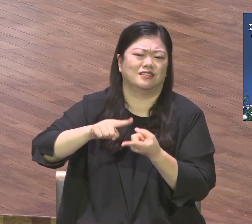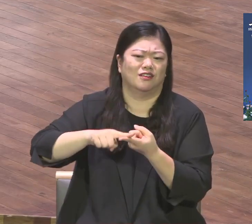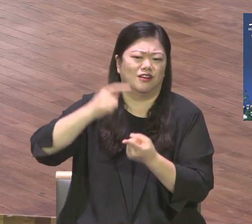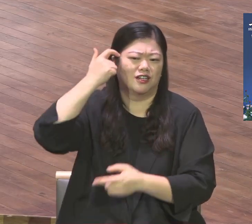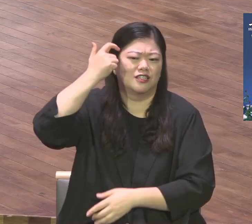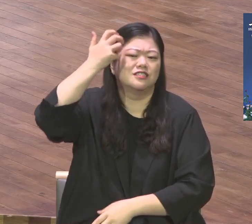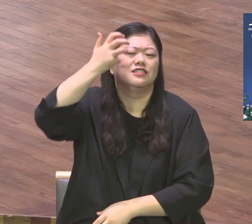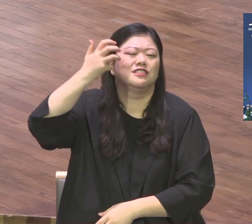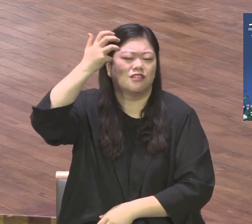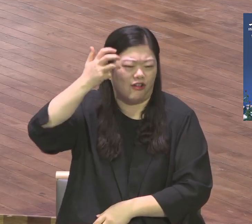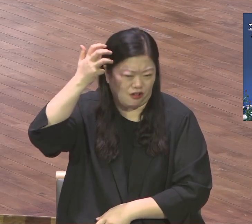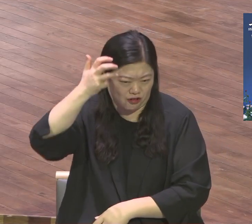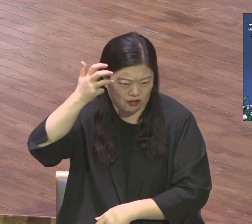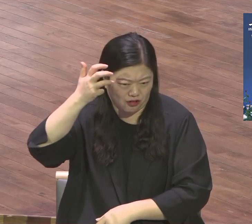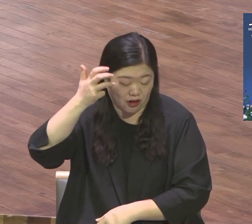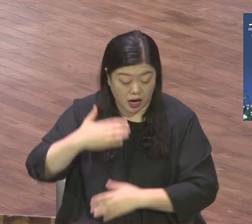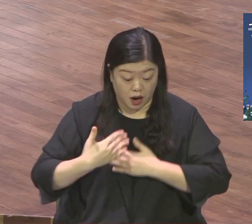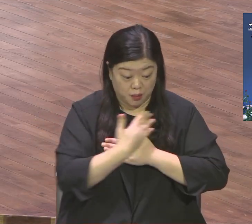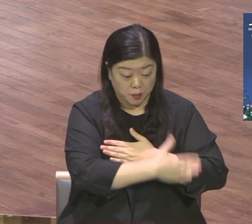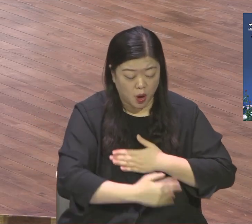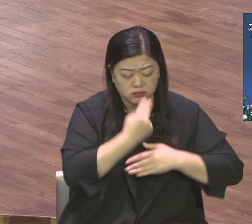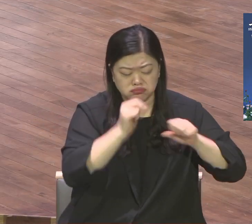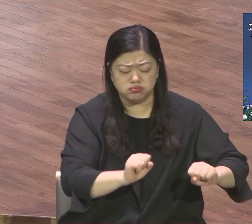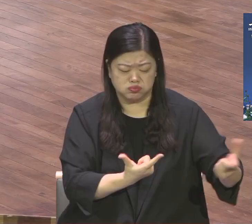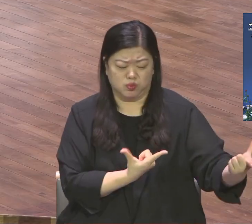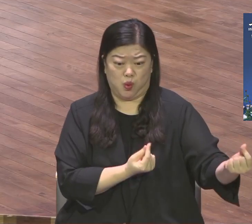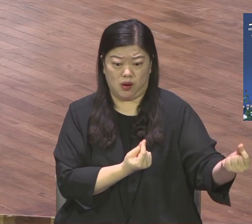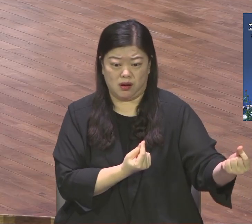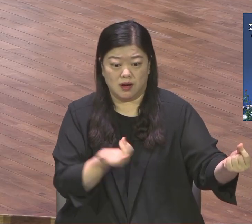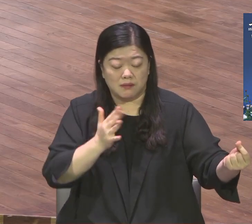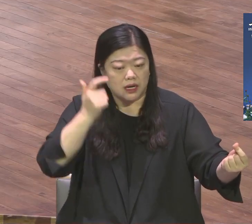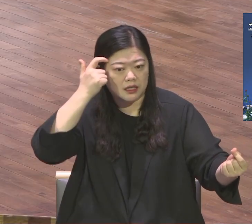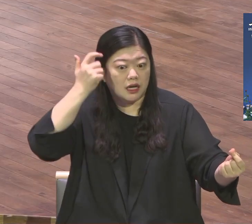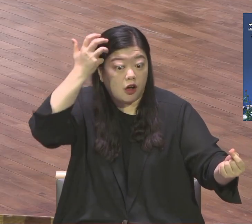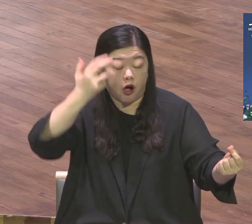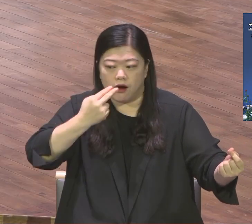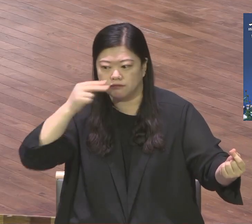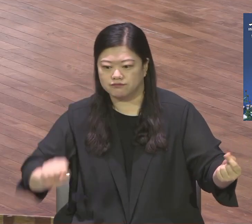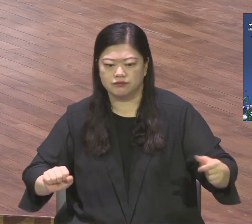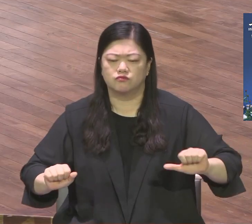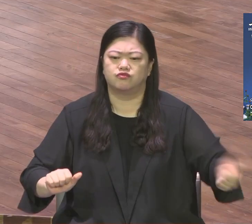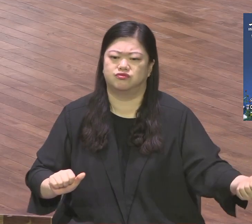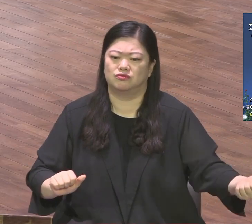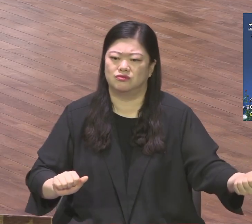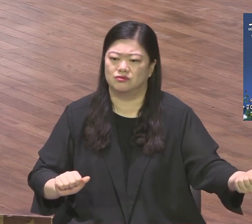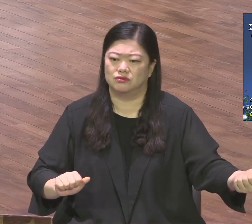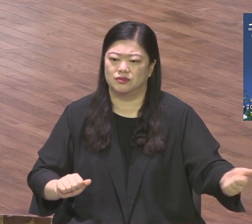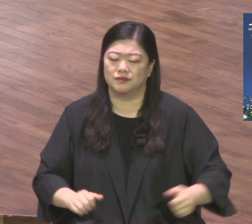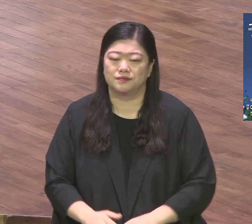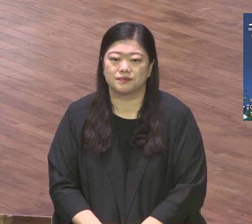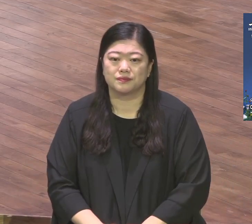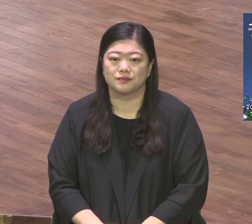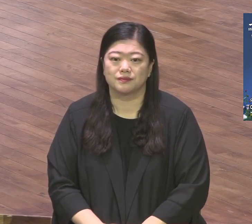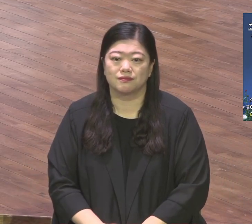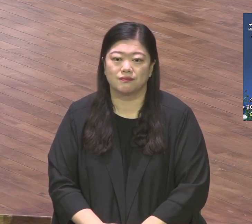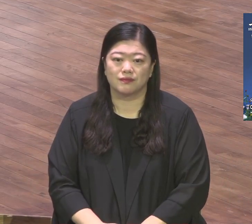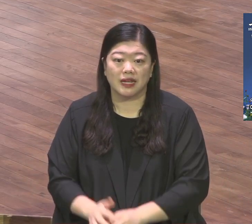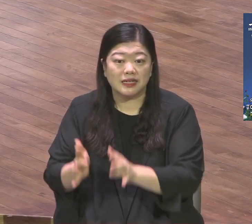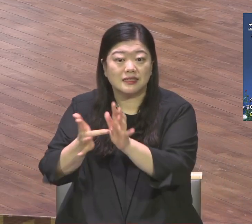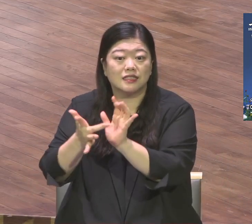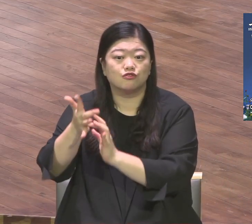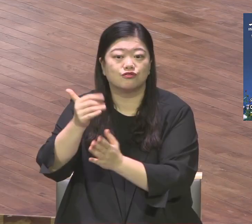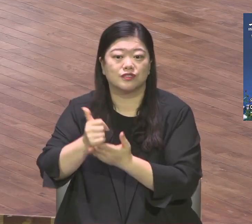생명. 그래서 예수님께서도 친히 요한복음 11장 25절에 이 사실을 밝히고 있습니다. 예수께서 이르시되 나는